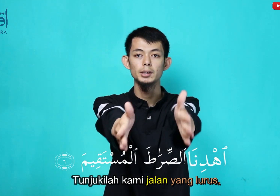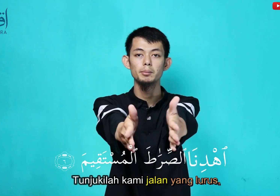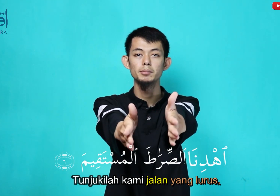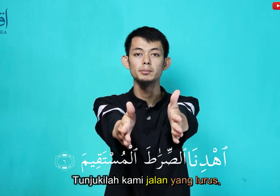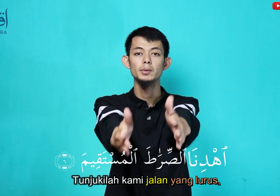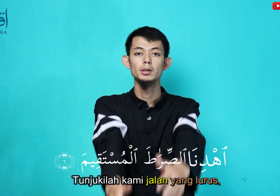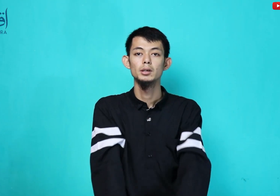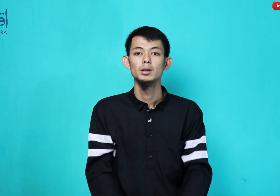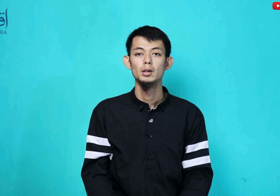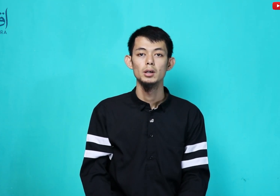mustaqim.